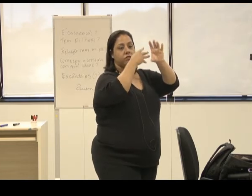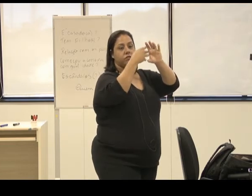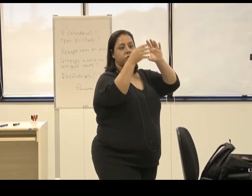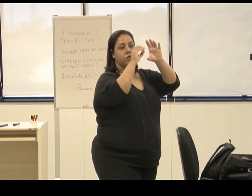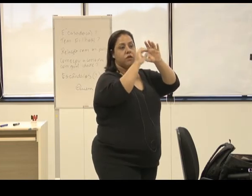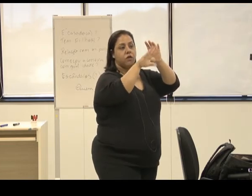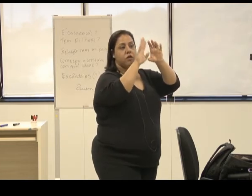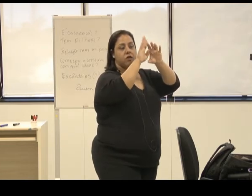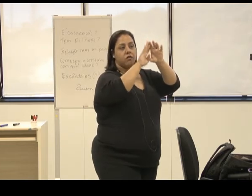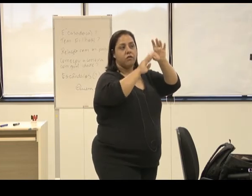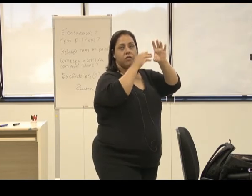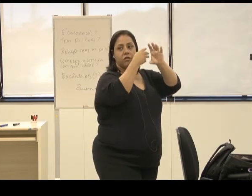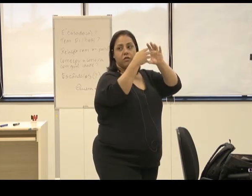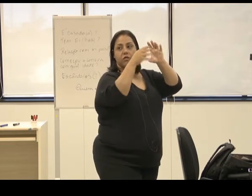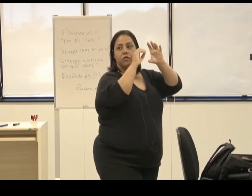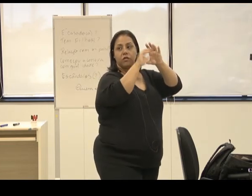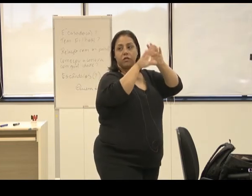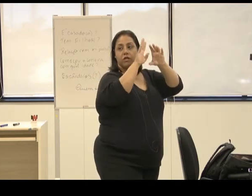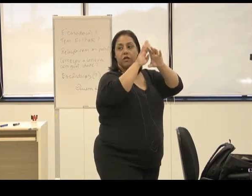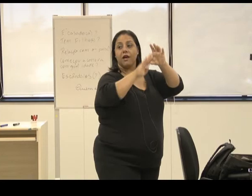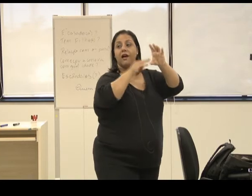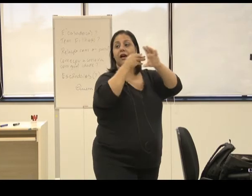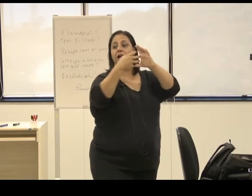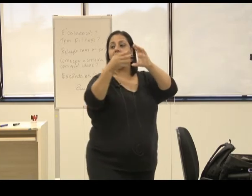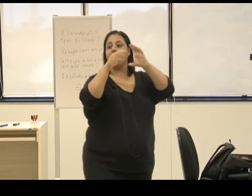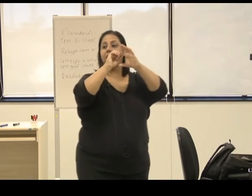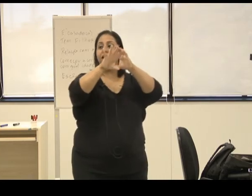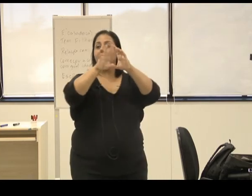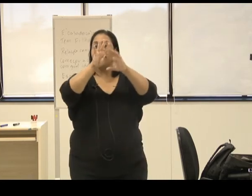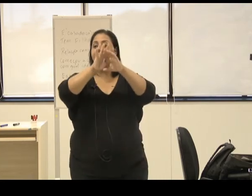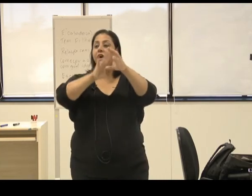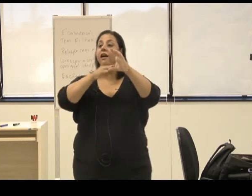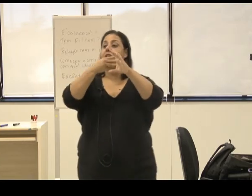Tá, você não vai muito ensinar o nome, gente. Hã?